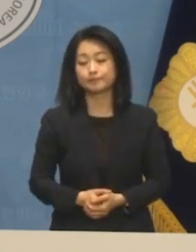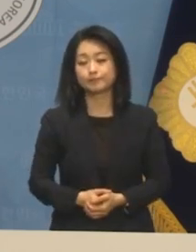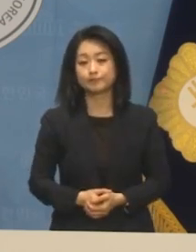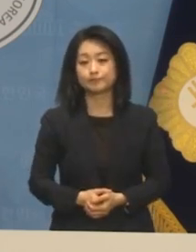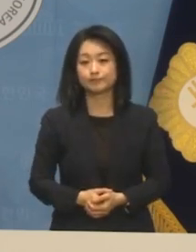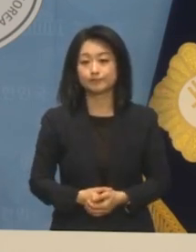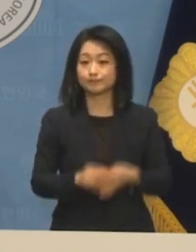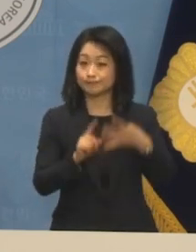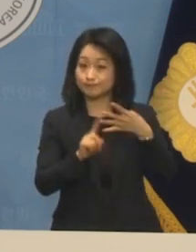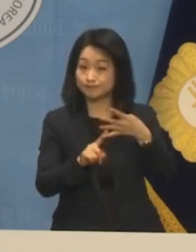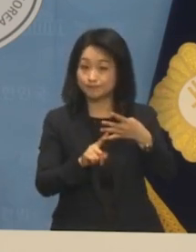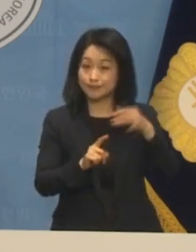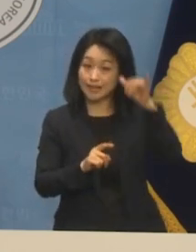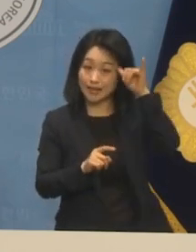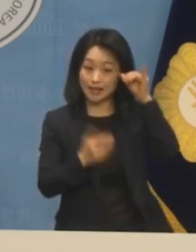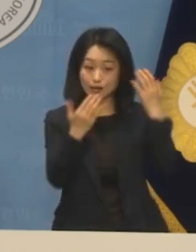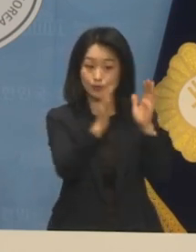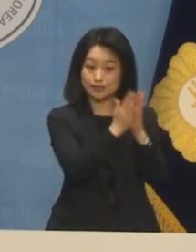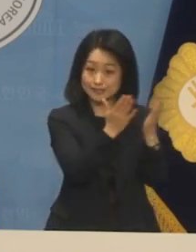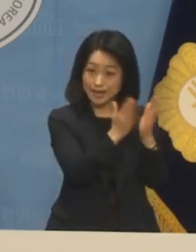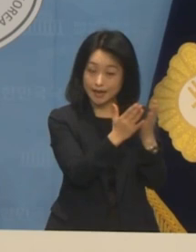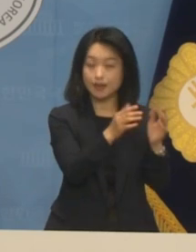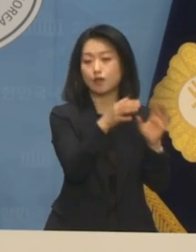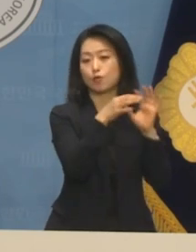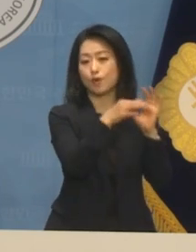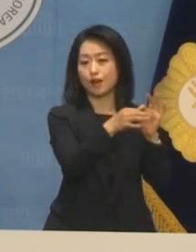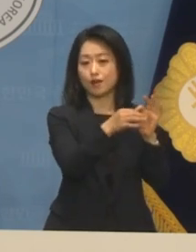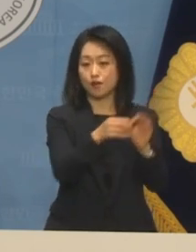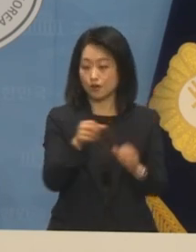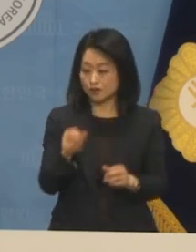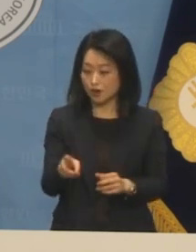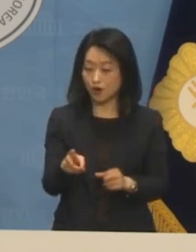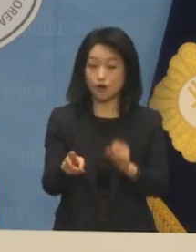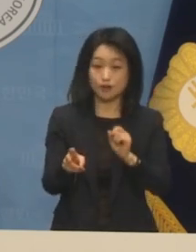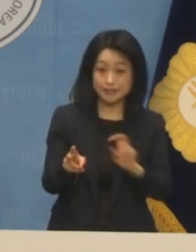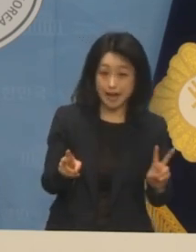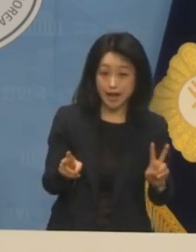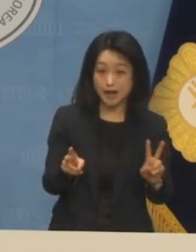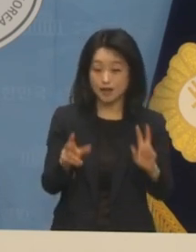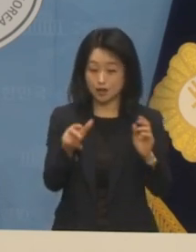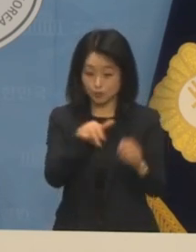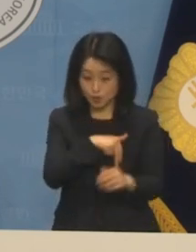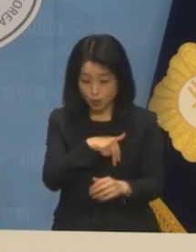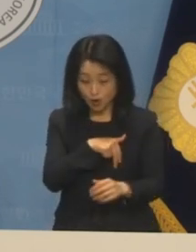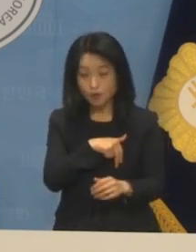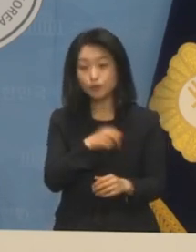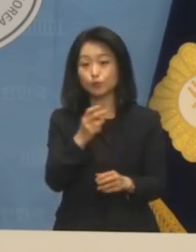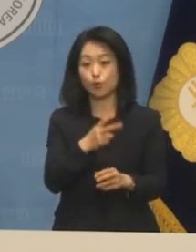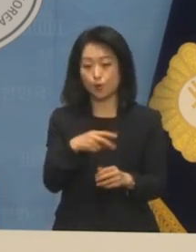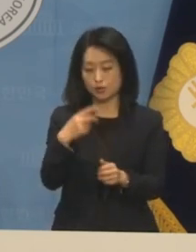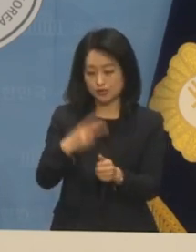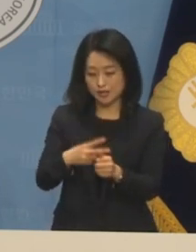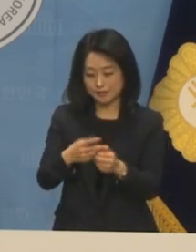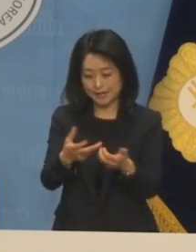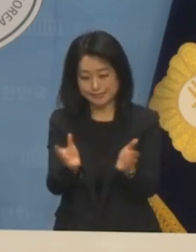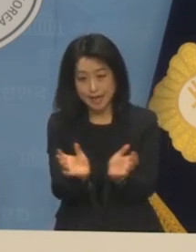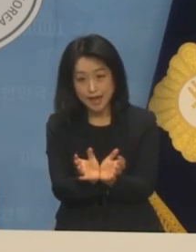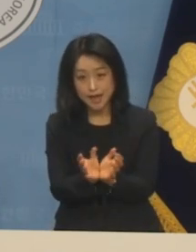넷째, AI 디지털 교과서 도입에 관하여 여야, 국회 교육위원과 교원단체는